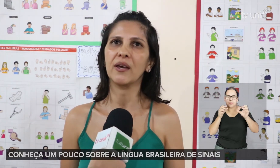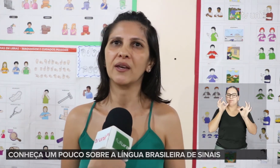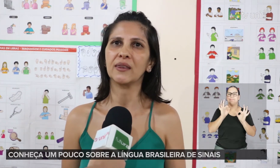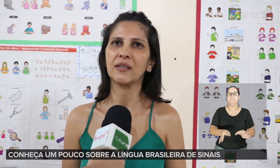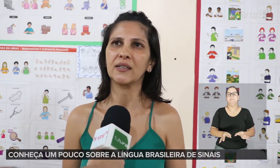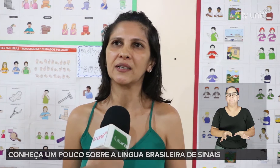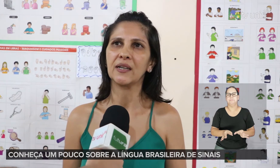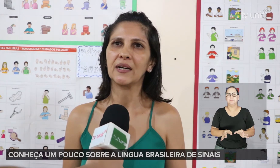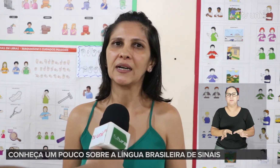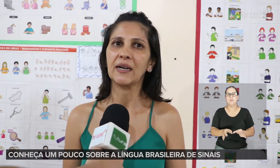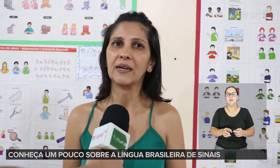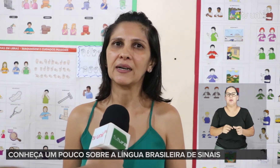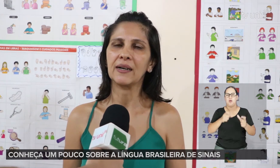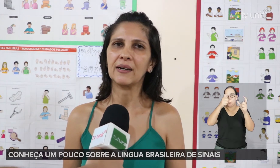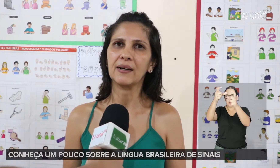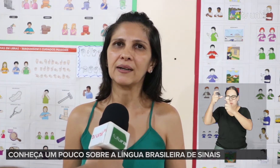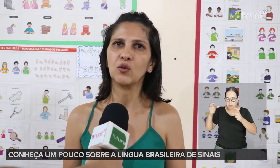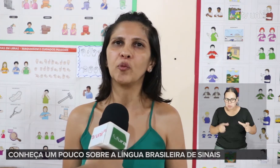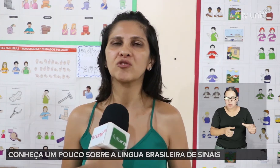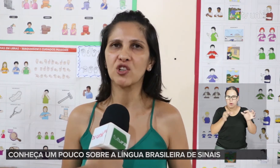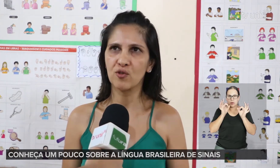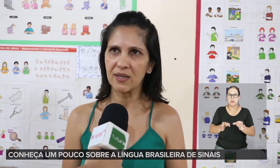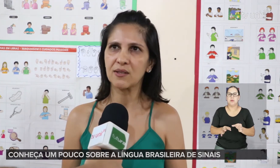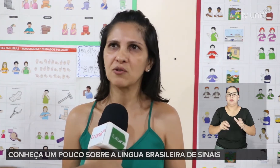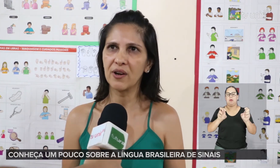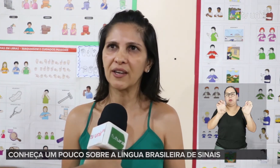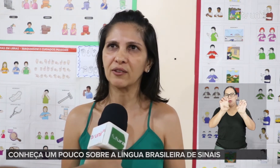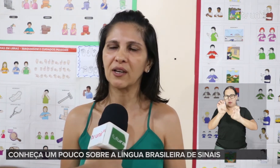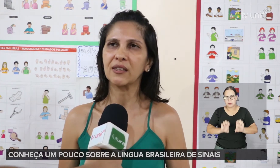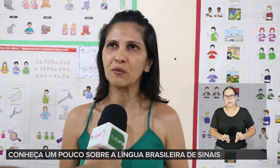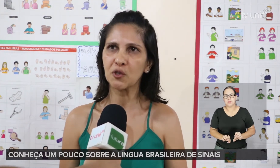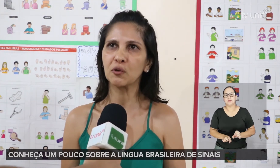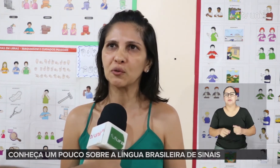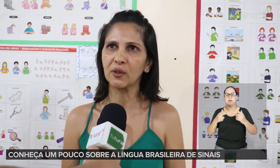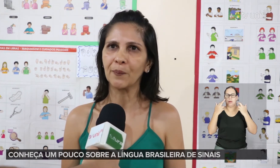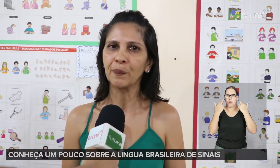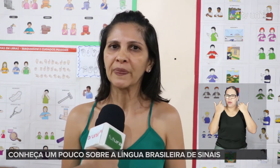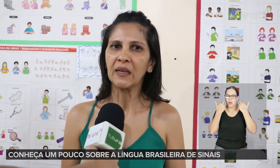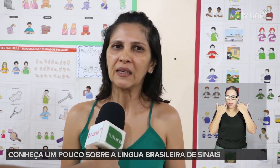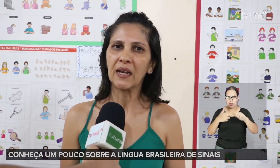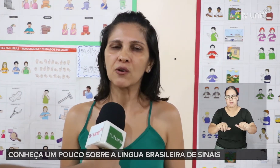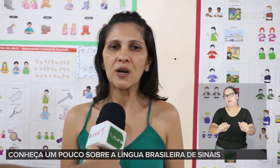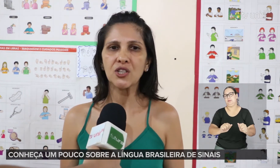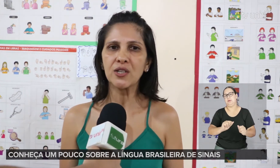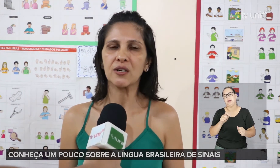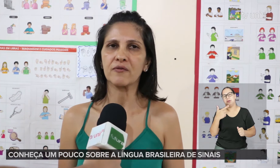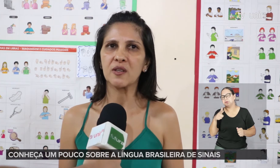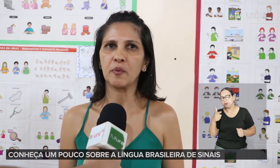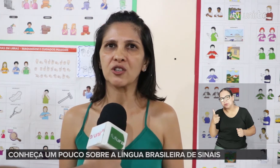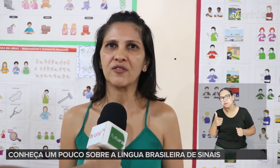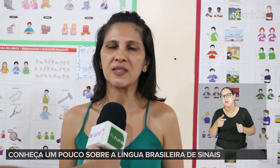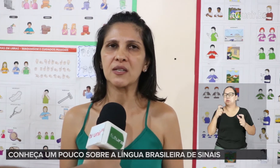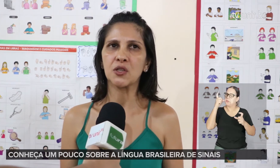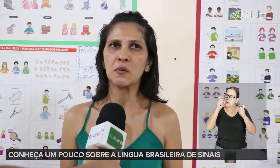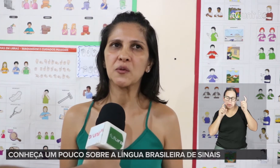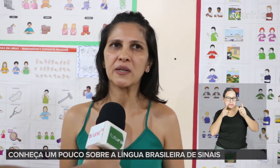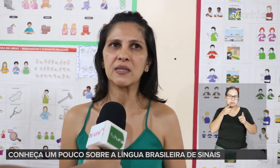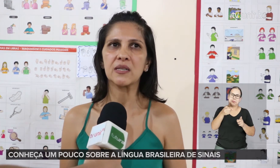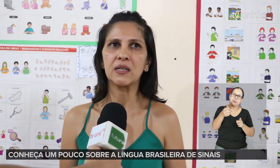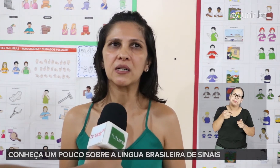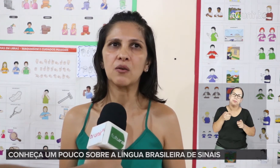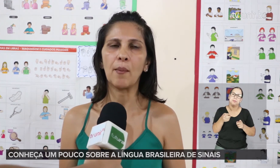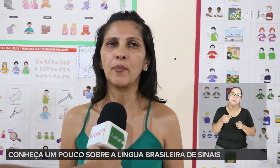expressão correta, o ponto de articulação correto. Então, ela tem uma estrutura. E a linguagem, não. Você pode fazer